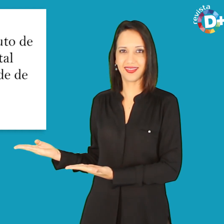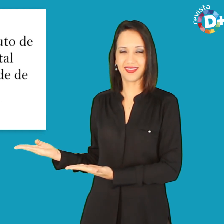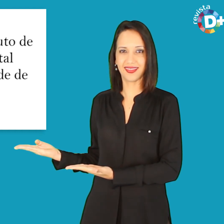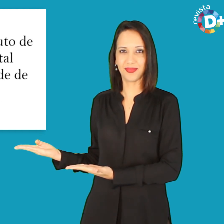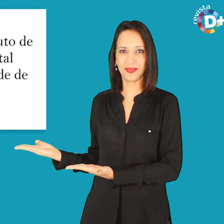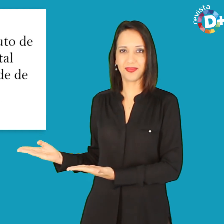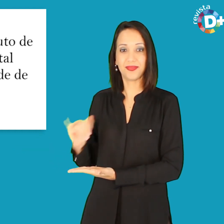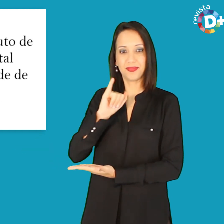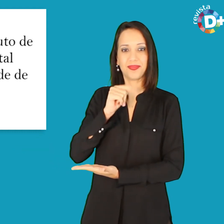IPQ